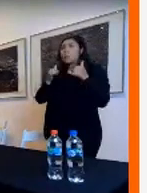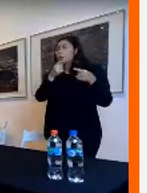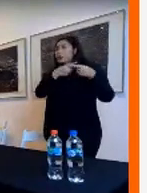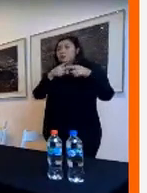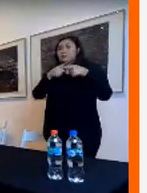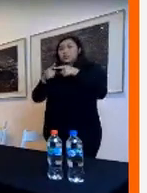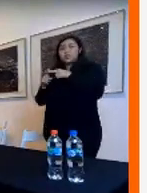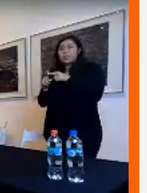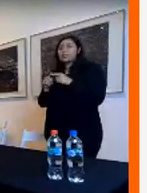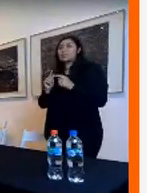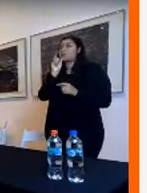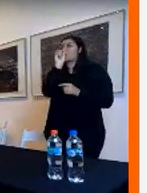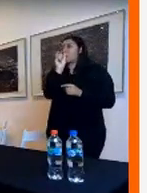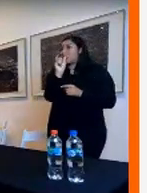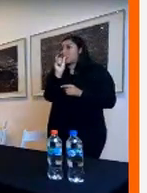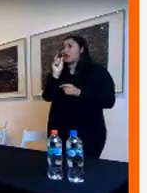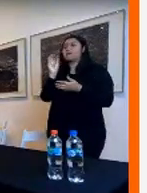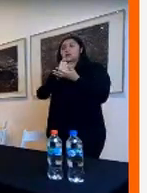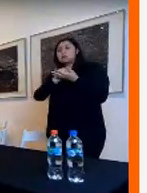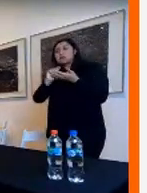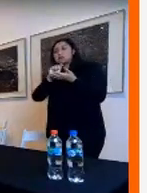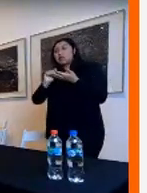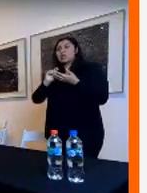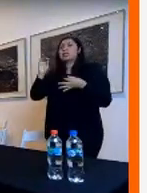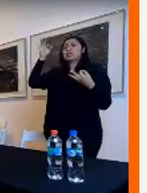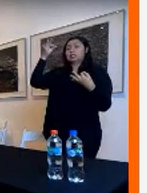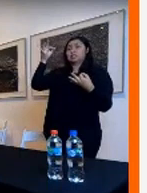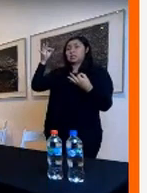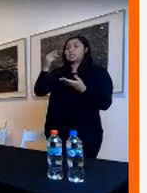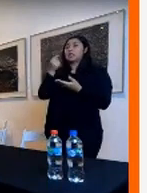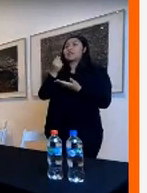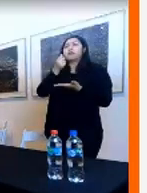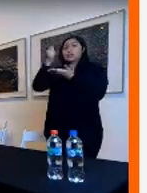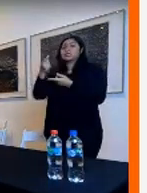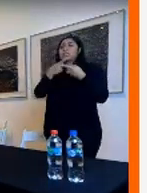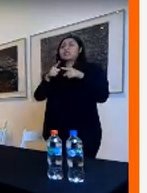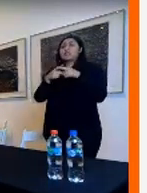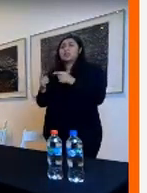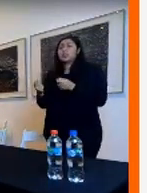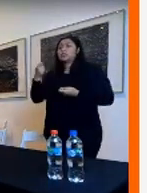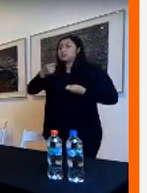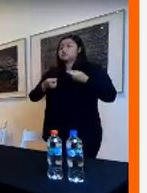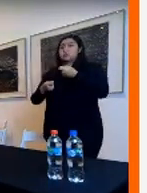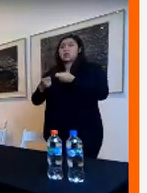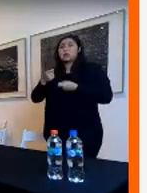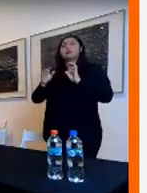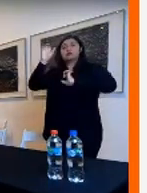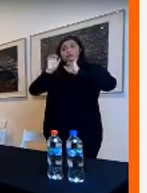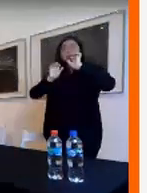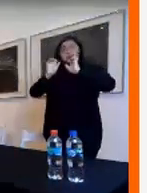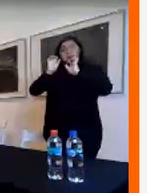juegos, crucigramas. Estas guías pedagógicas son financiadas gracias a Videonaciones por distintos aportes de empresarios, Mi empresa